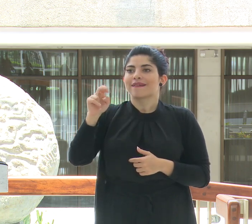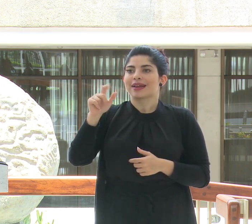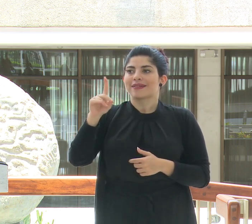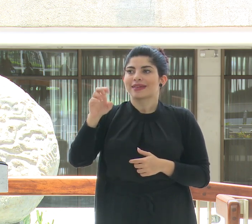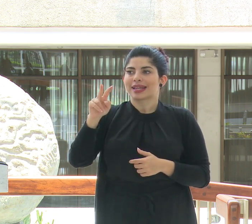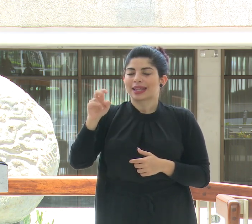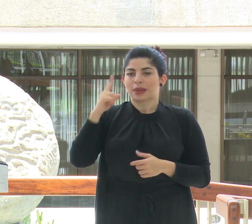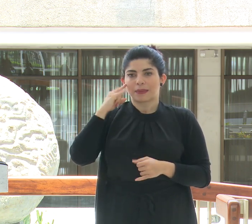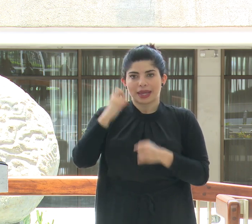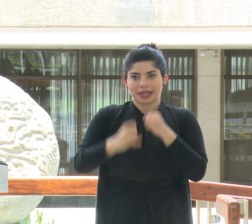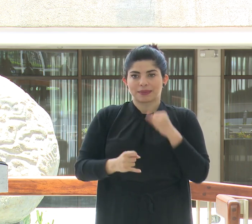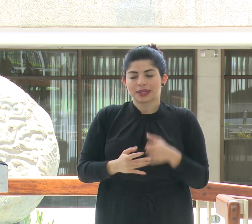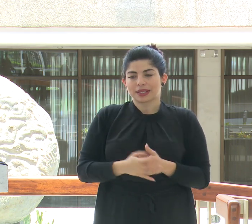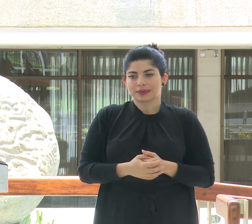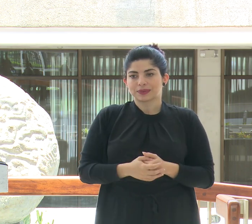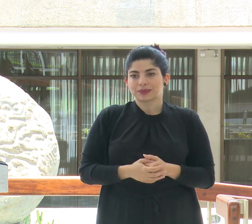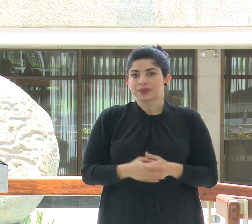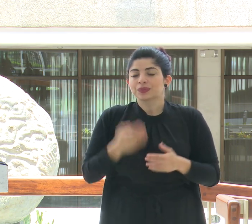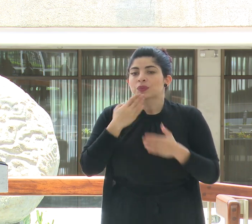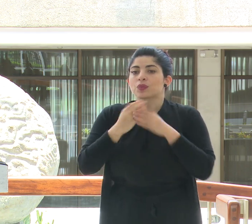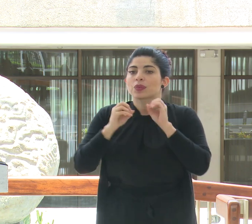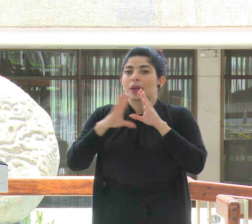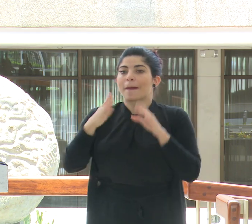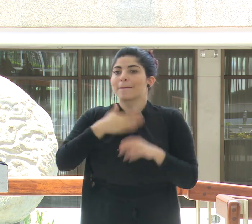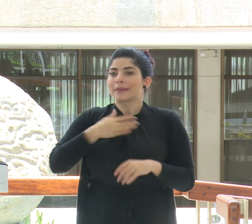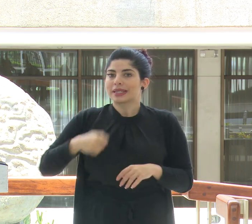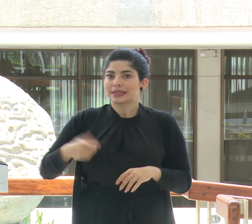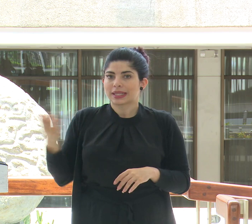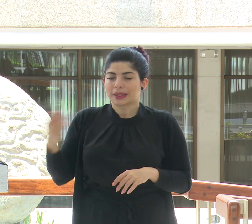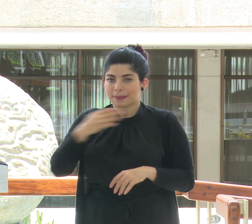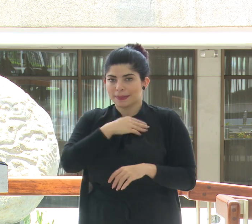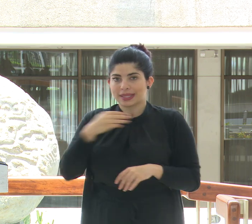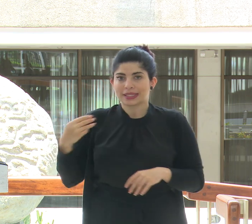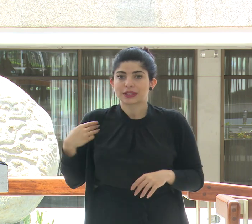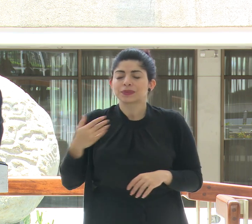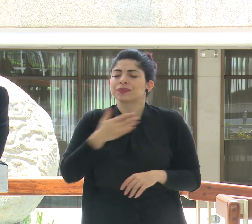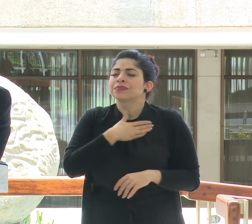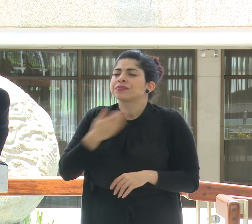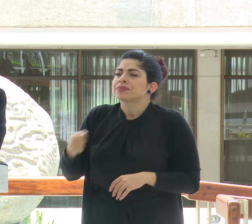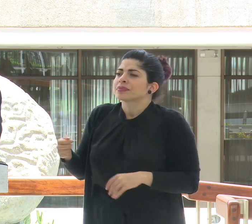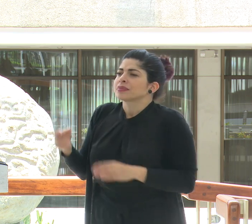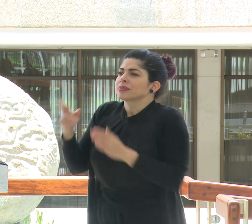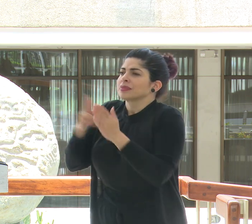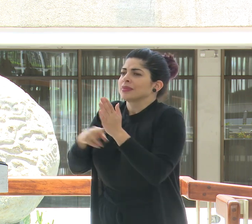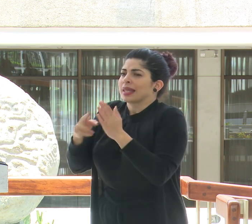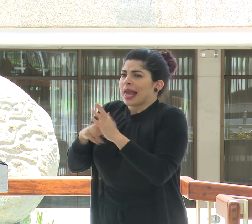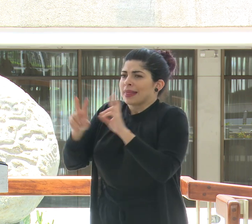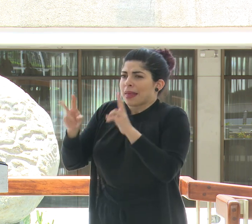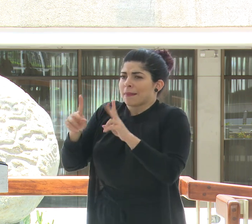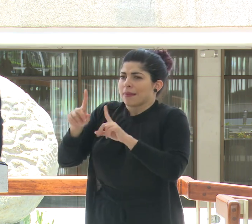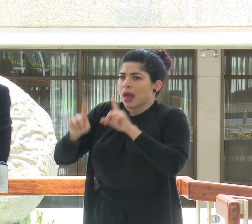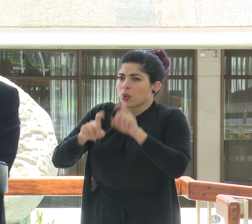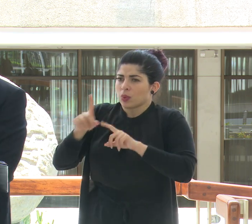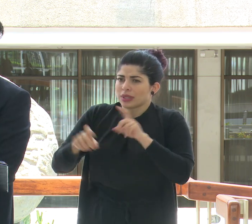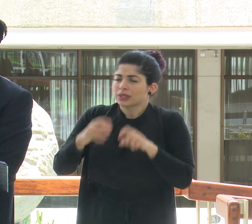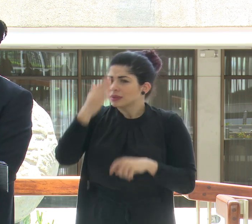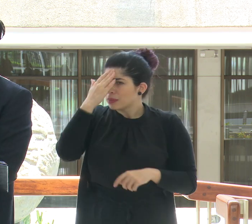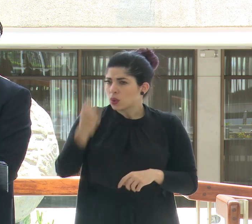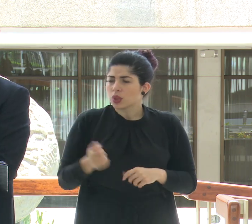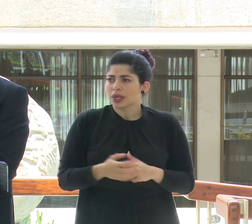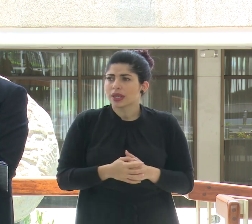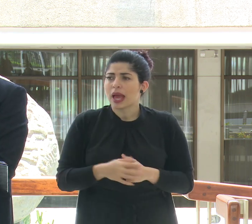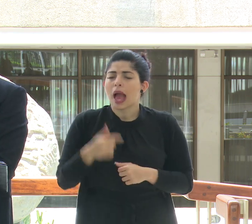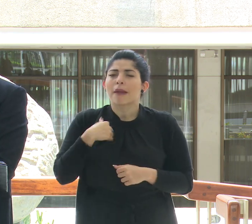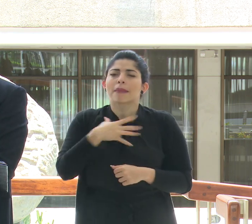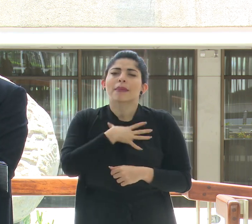Universidad, para concluir. Buenos días, presidente, ministros. Presidente, insisto en este tema de la encuesta porque